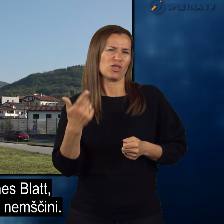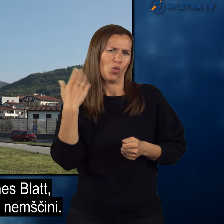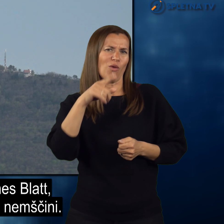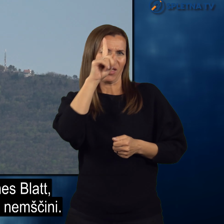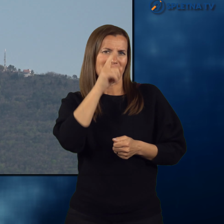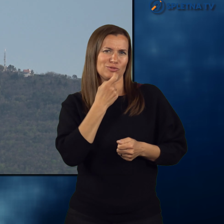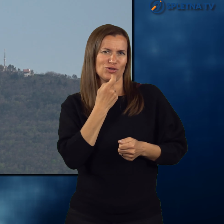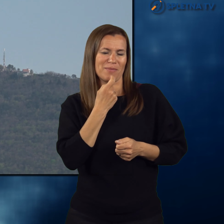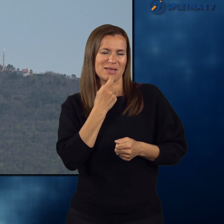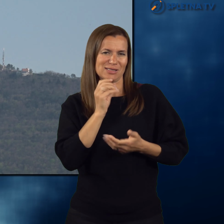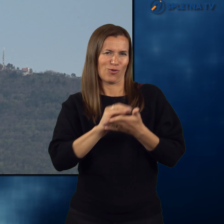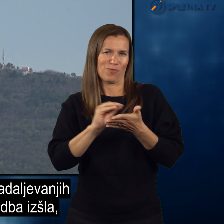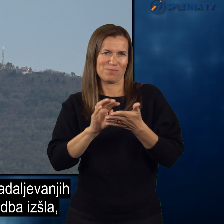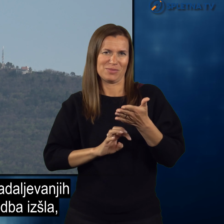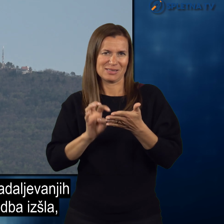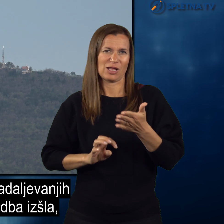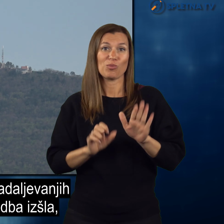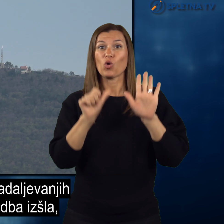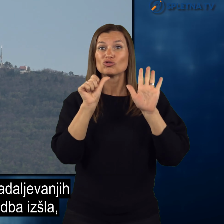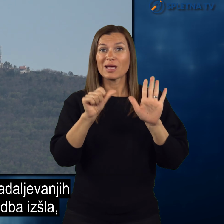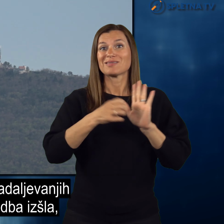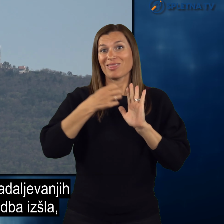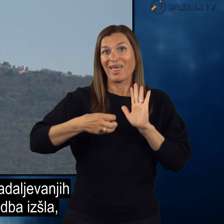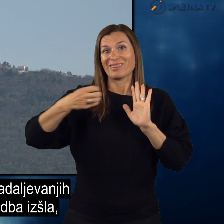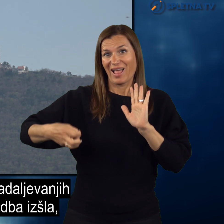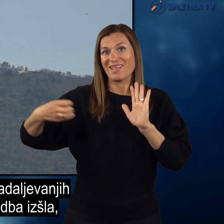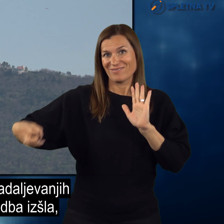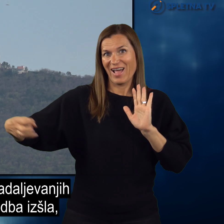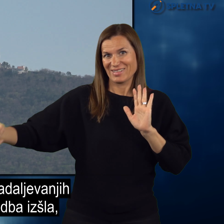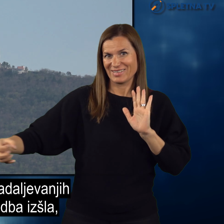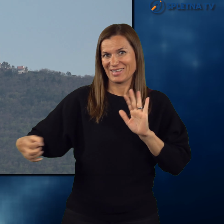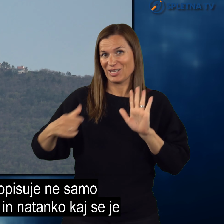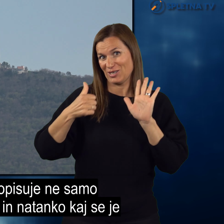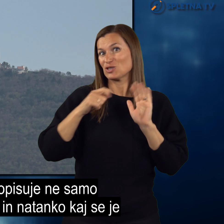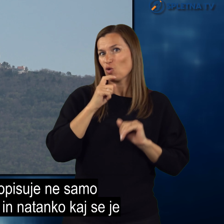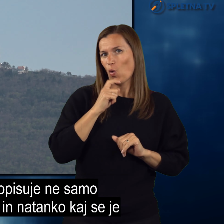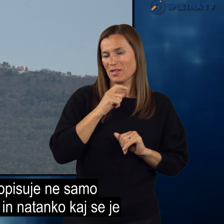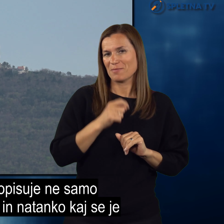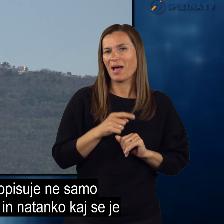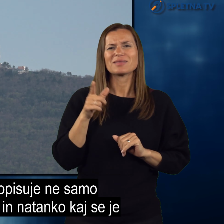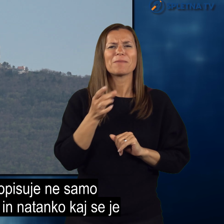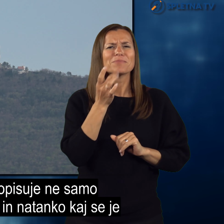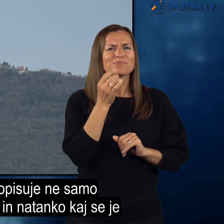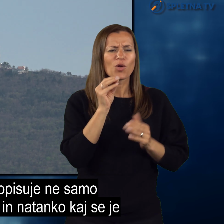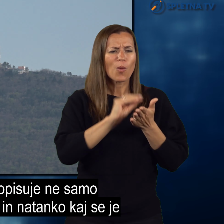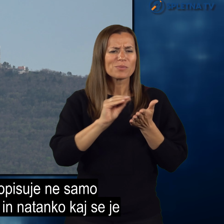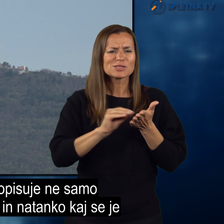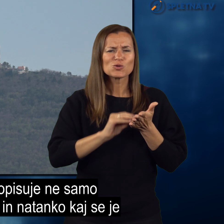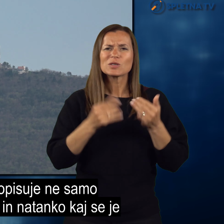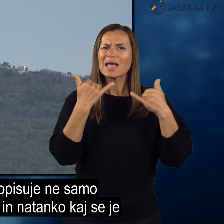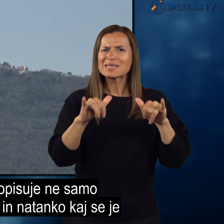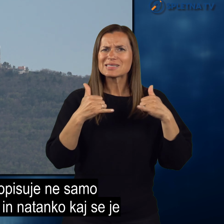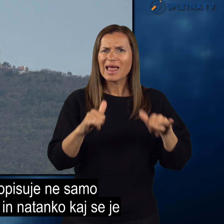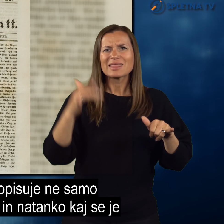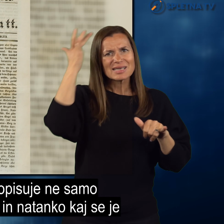v nemščini. V 6 nadaljevanjih je ta zgodba izšla, kjer podrobno opisuje ne samo izlet na